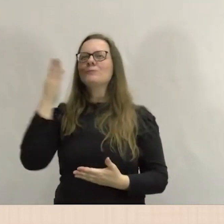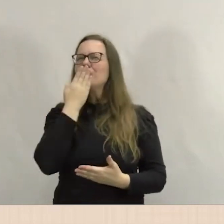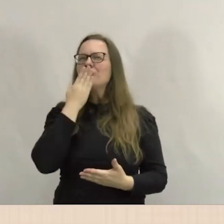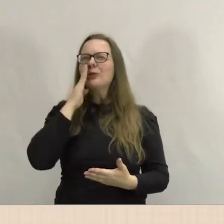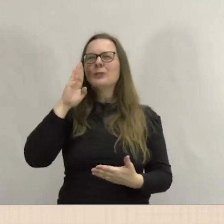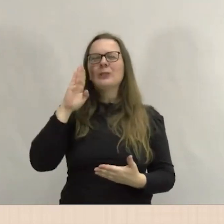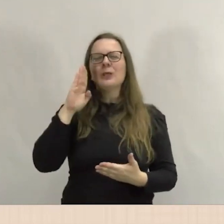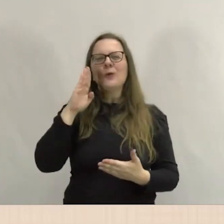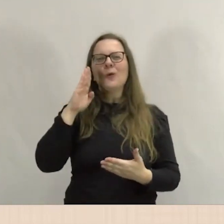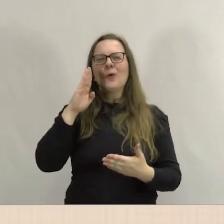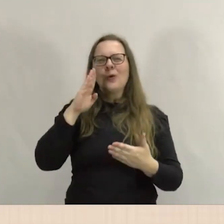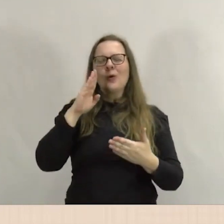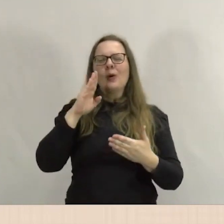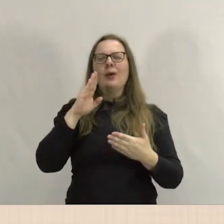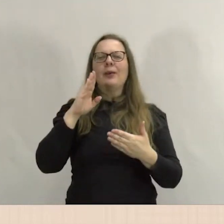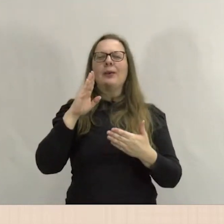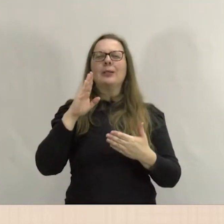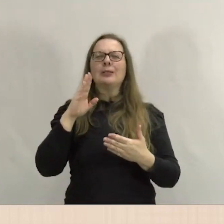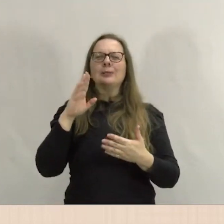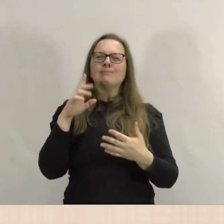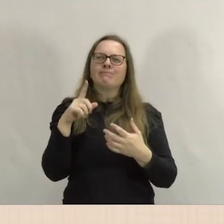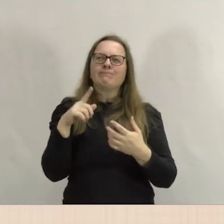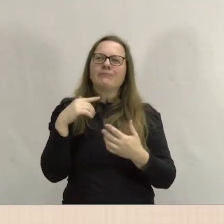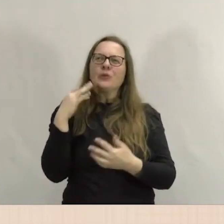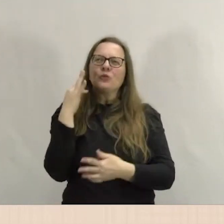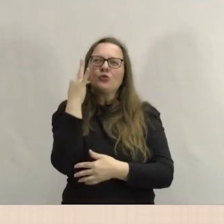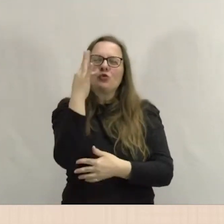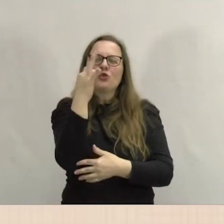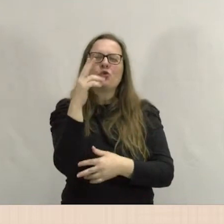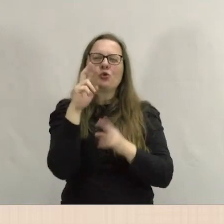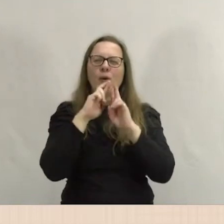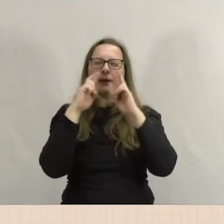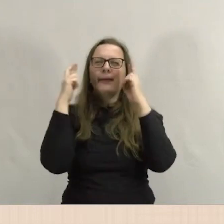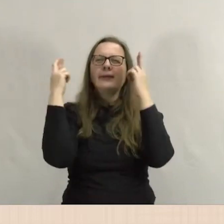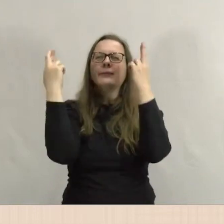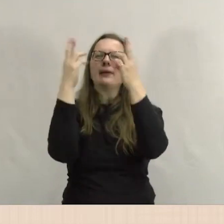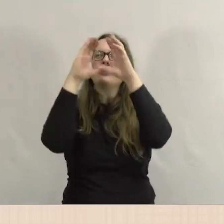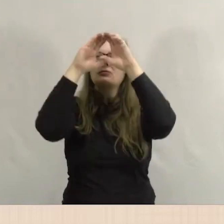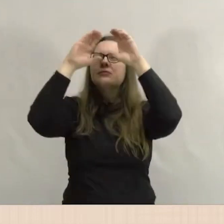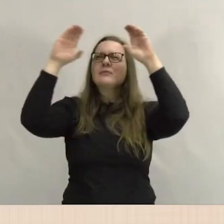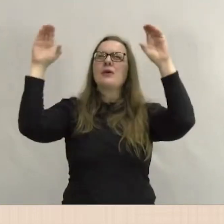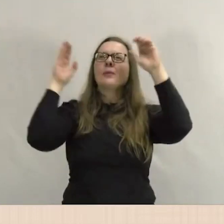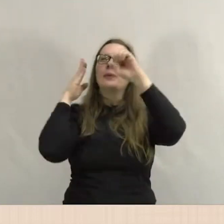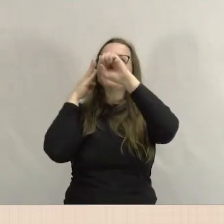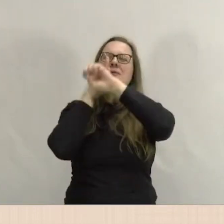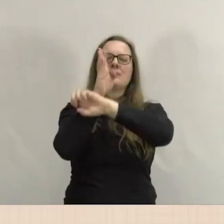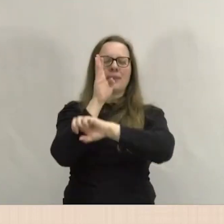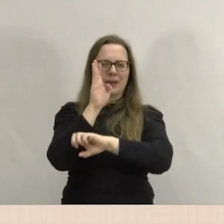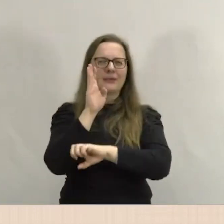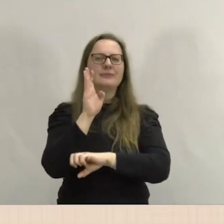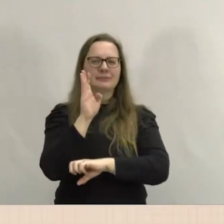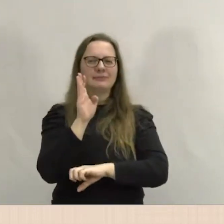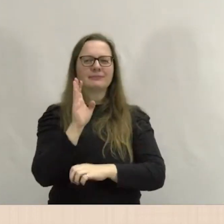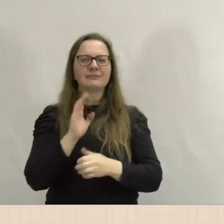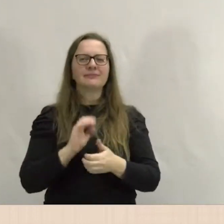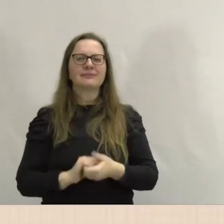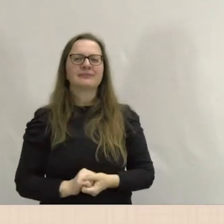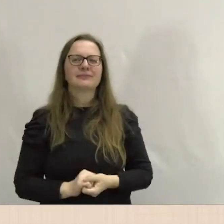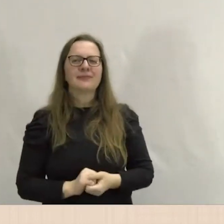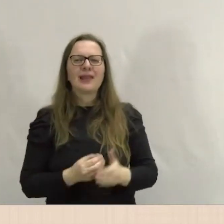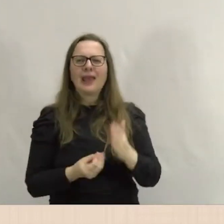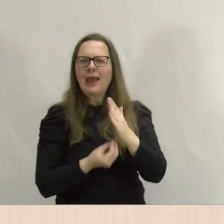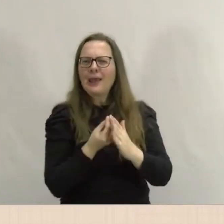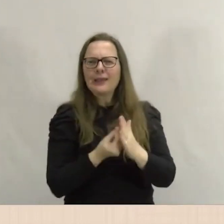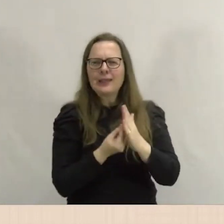Então, irmãos, chegou a nossa vez. Vamos lutar. Temos a palavra profética. A igreja está